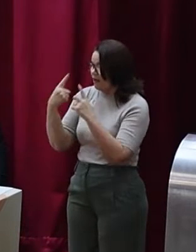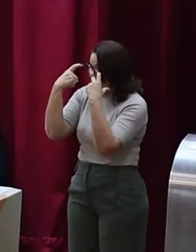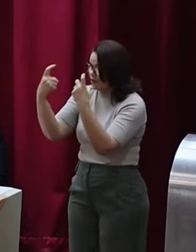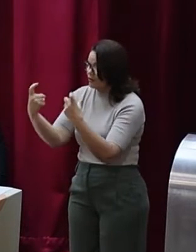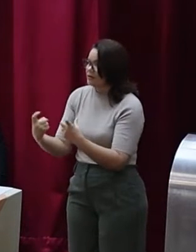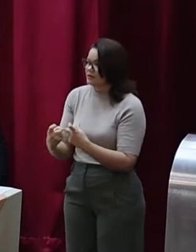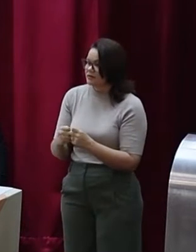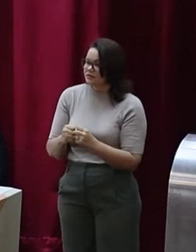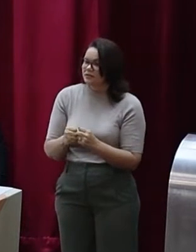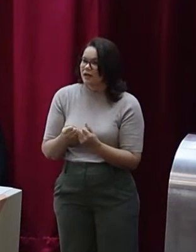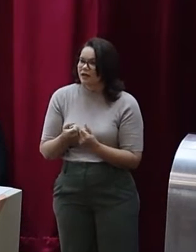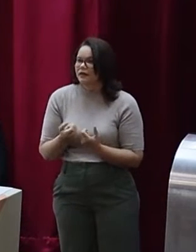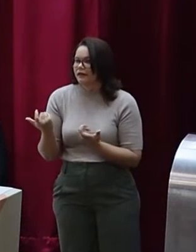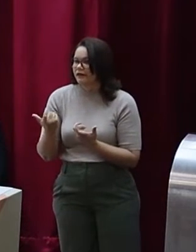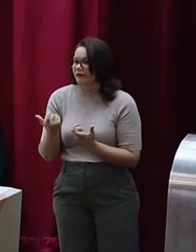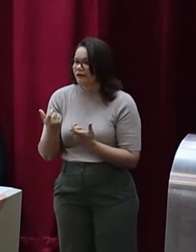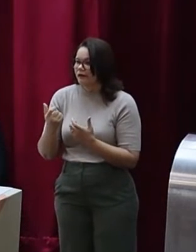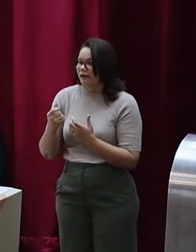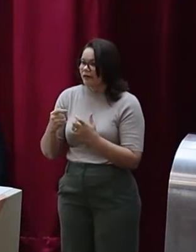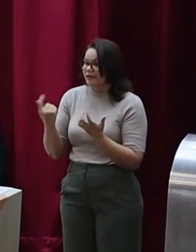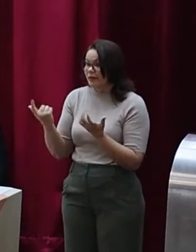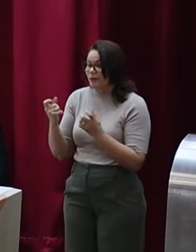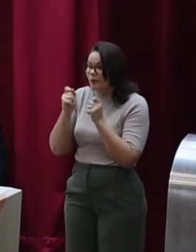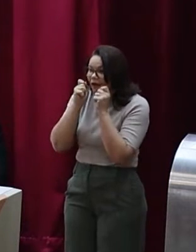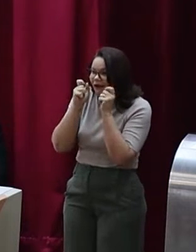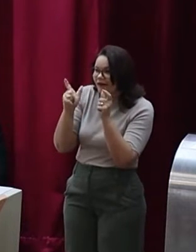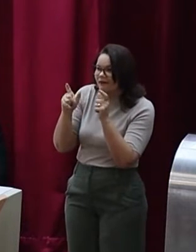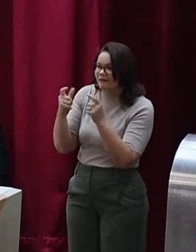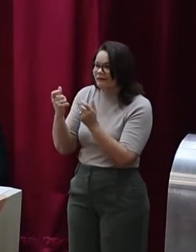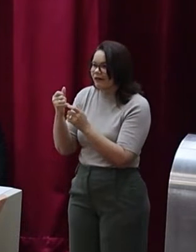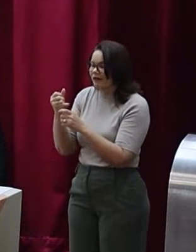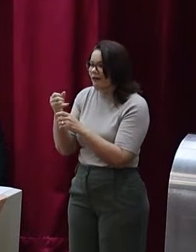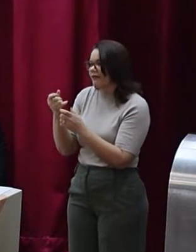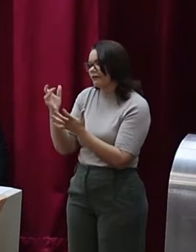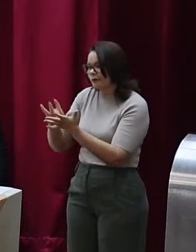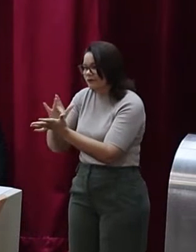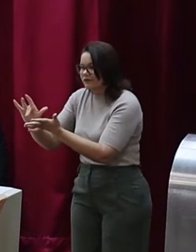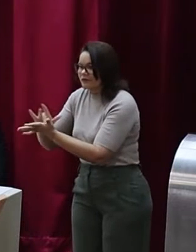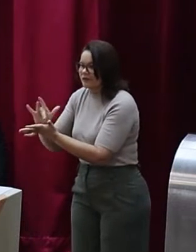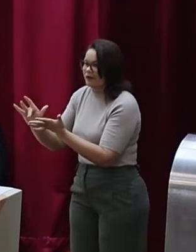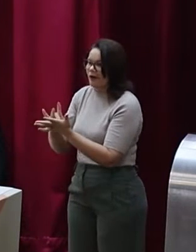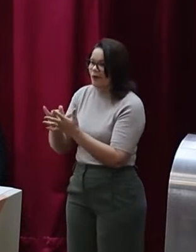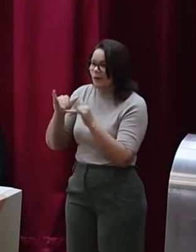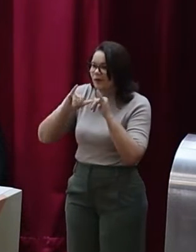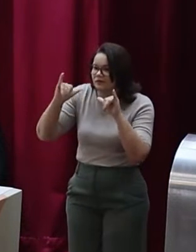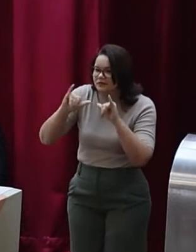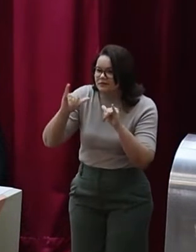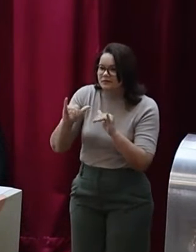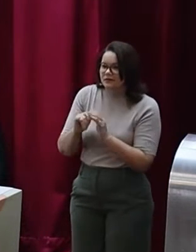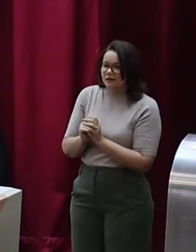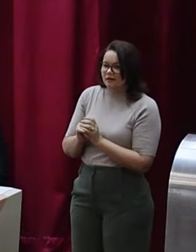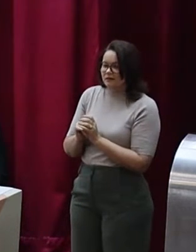os fogos virtual, né, que são esses alertas em mídias digitais para, né, falar o que está acontecendo, e